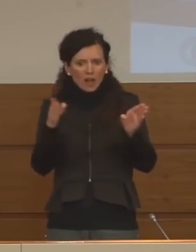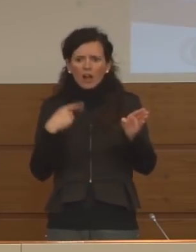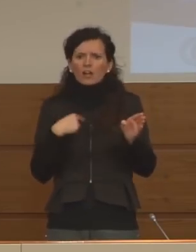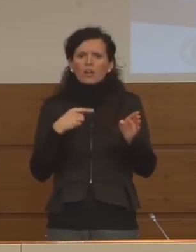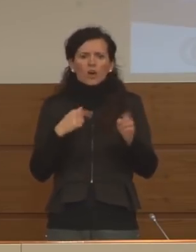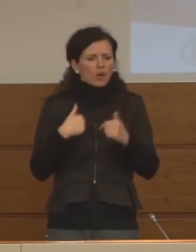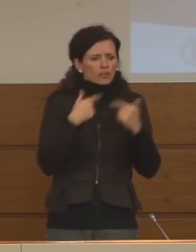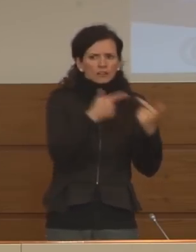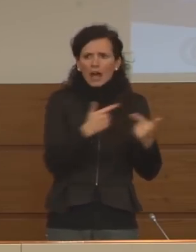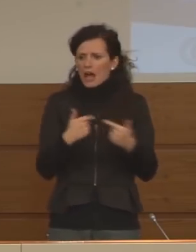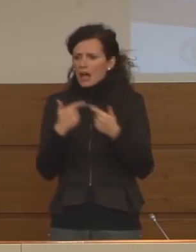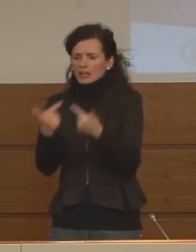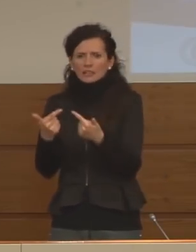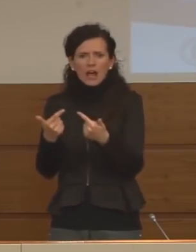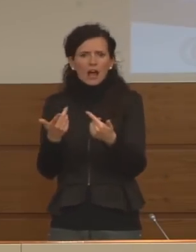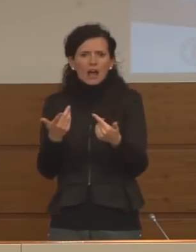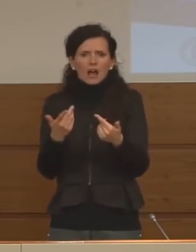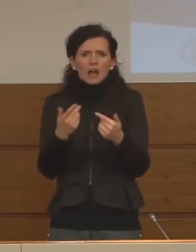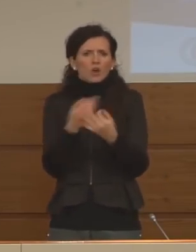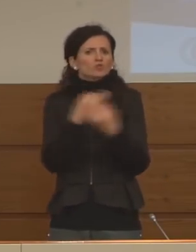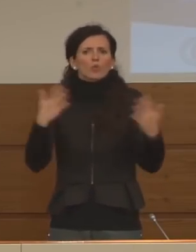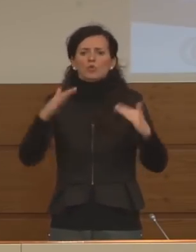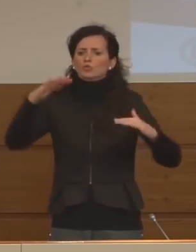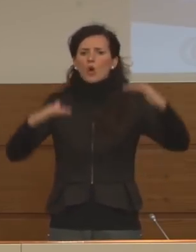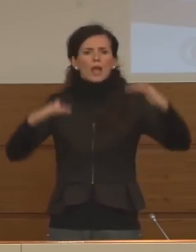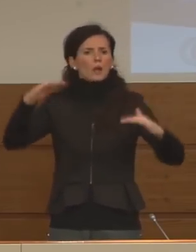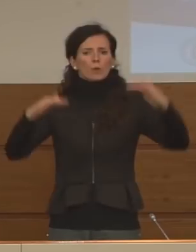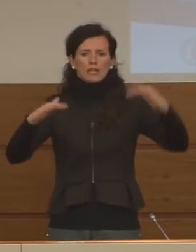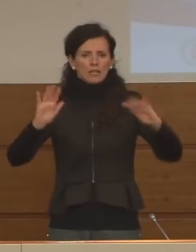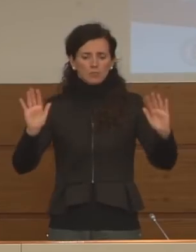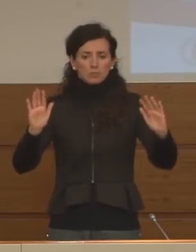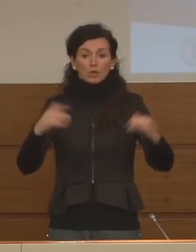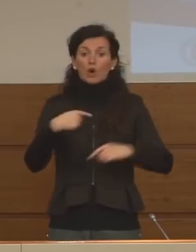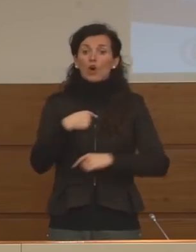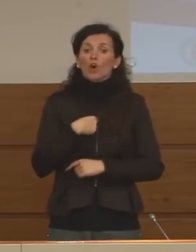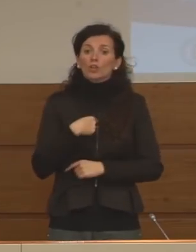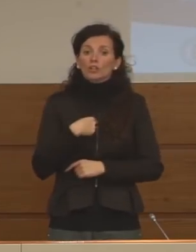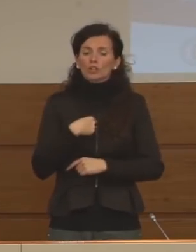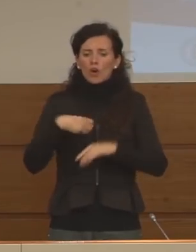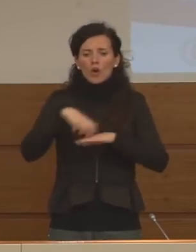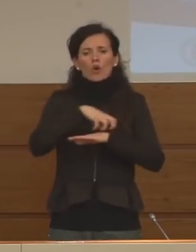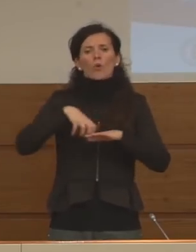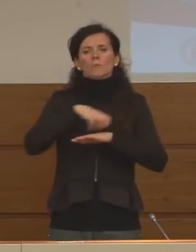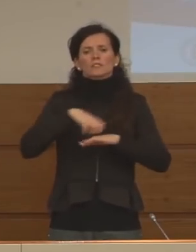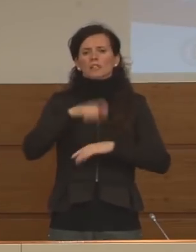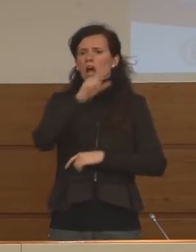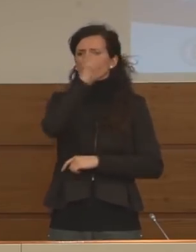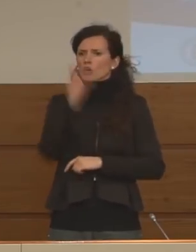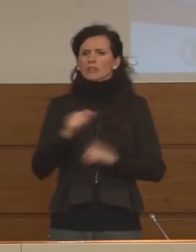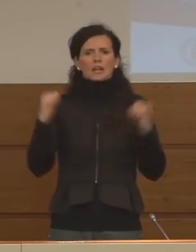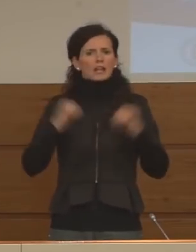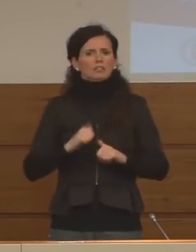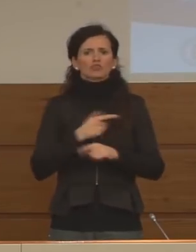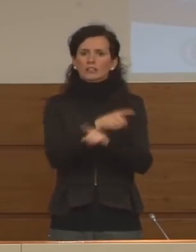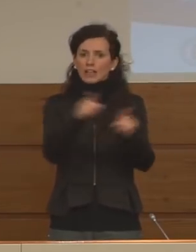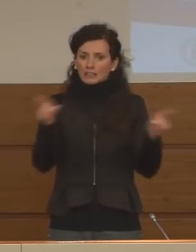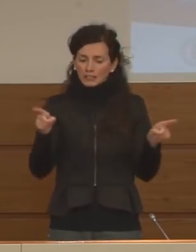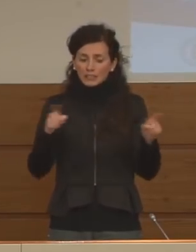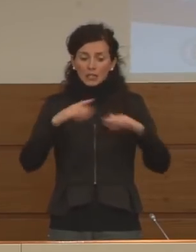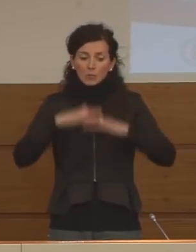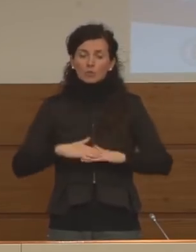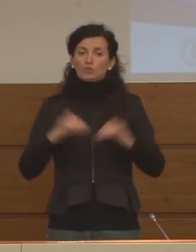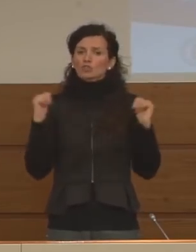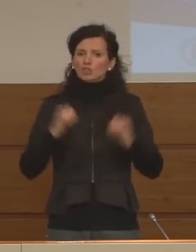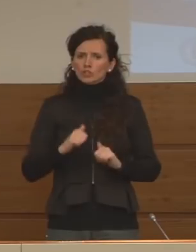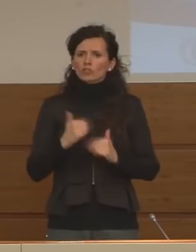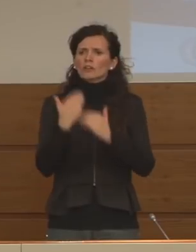rappresentate come esigenze contrapposte io sono il commissario di tutti gli italiani la protezione civile si occupa